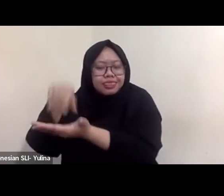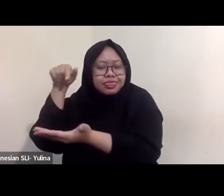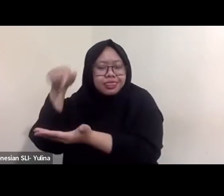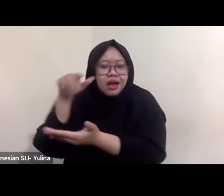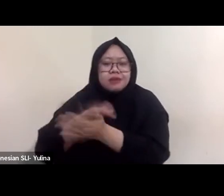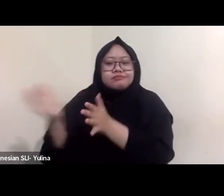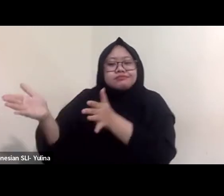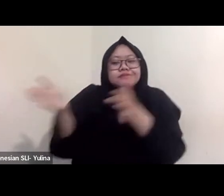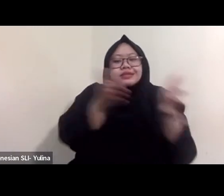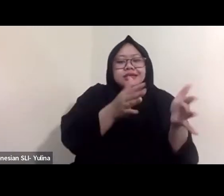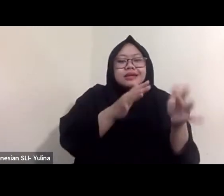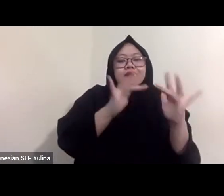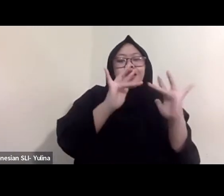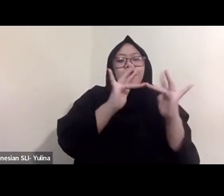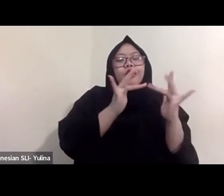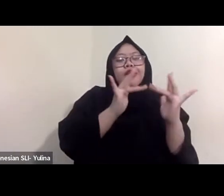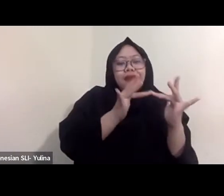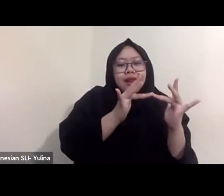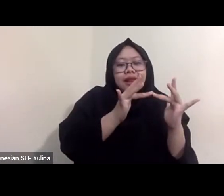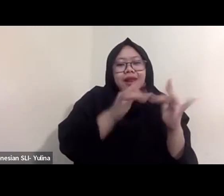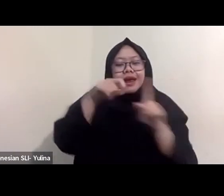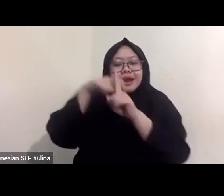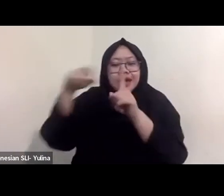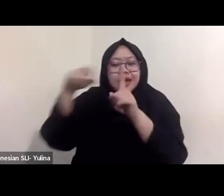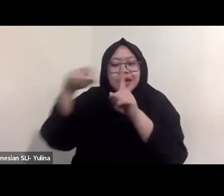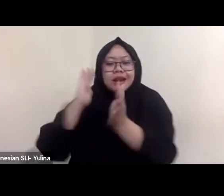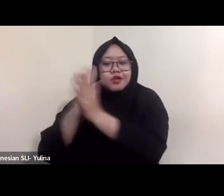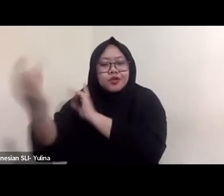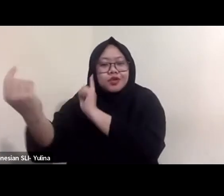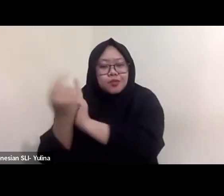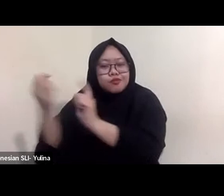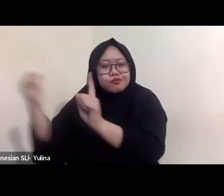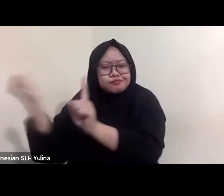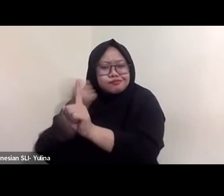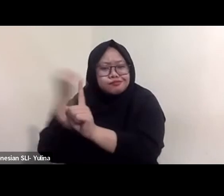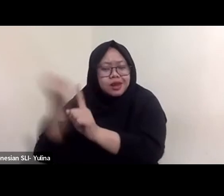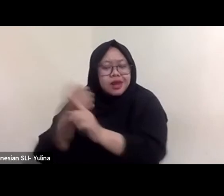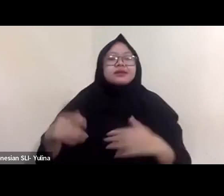dari ruang luring menuju ruang daring yang kini interaksinya justru